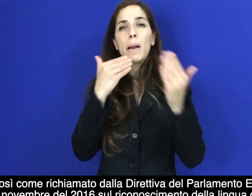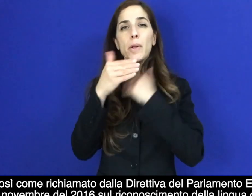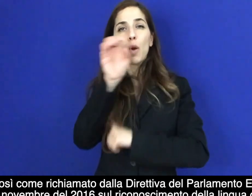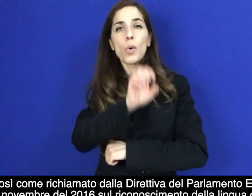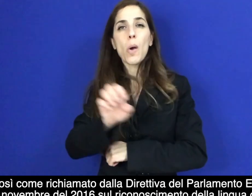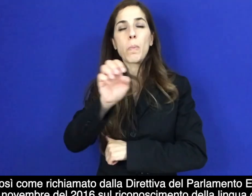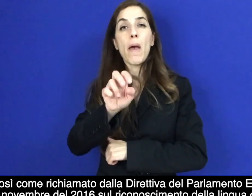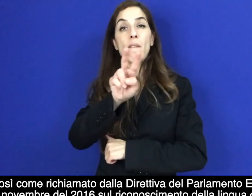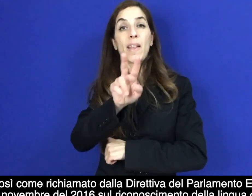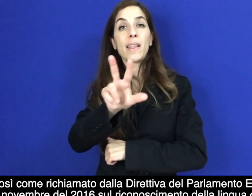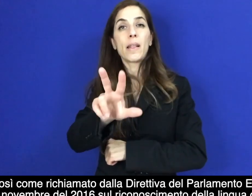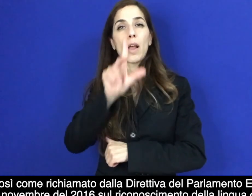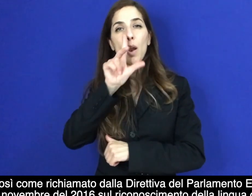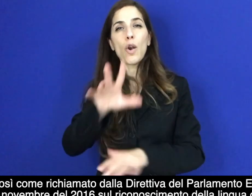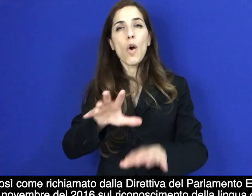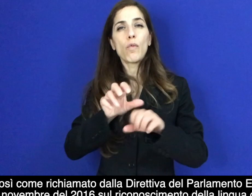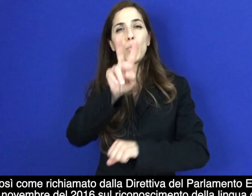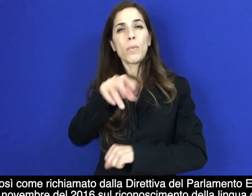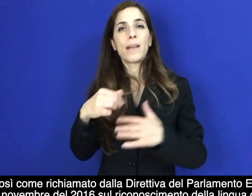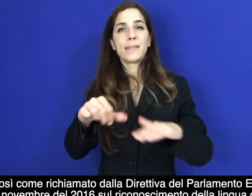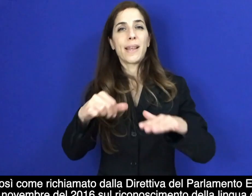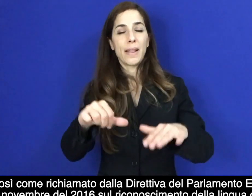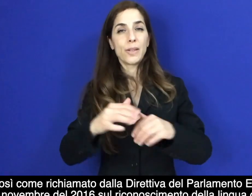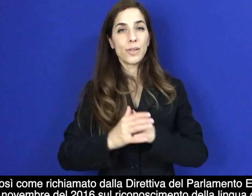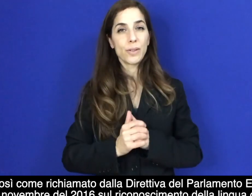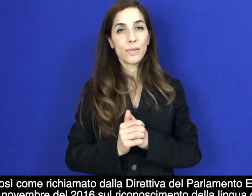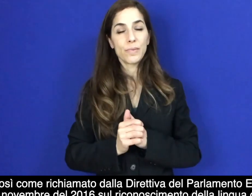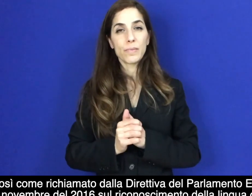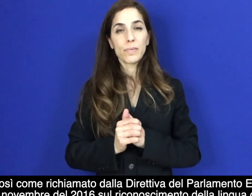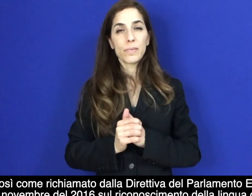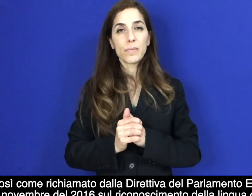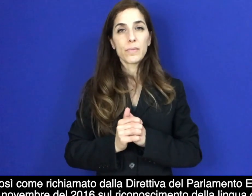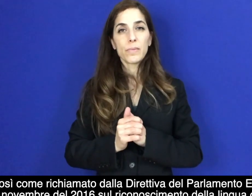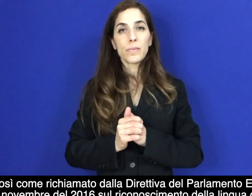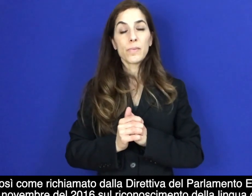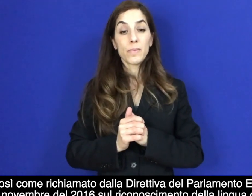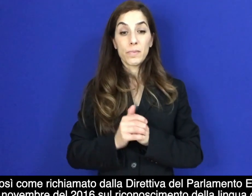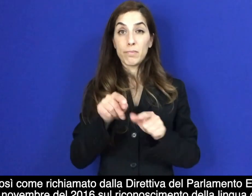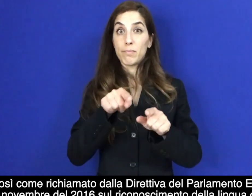dalla direttiva del parlamento europeo del 2016 sul riconoscimento della lingua dei segni